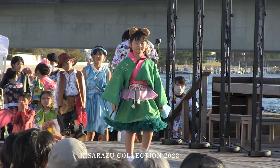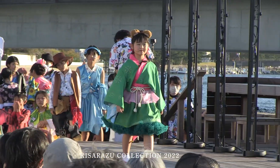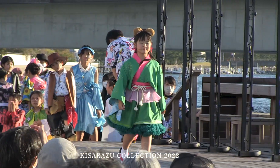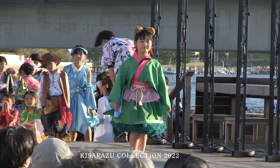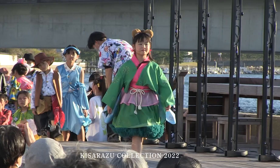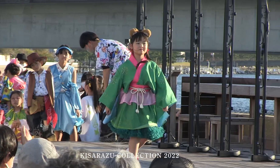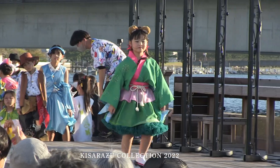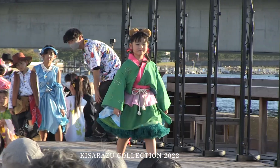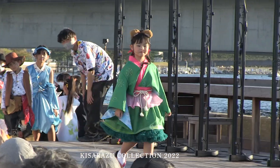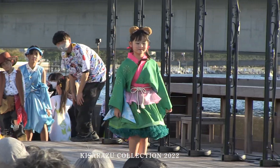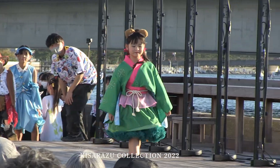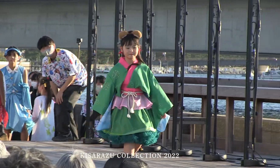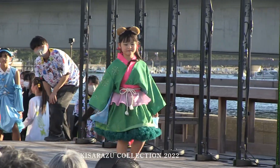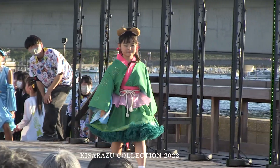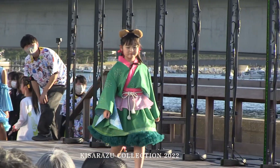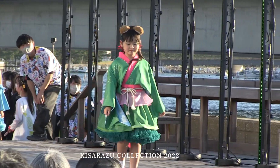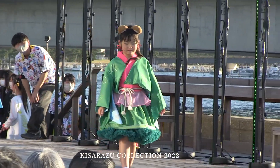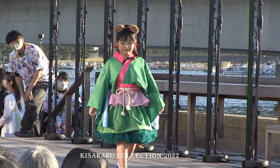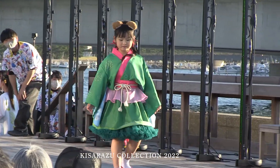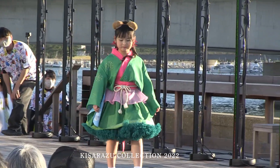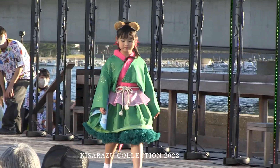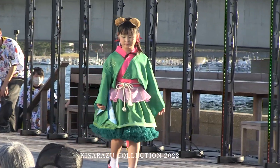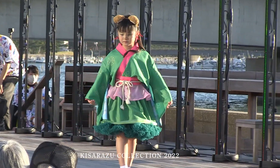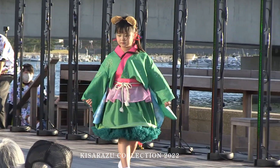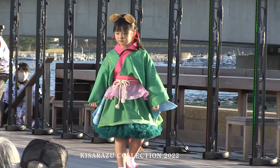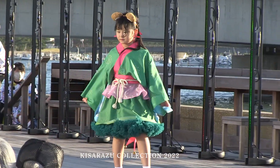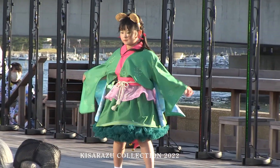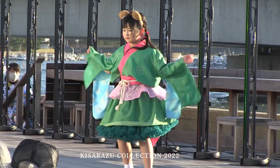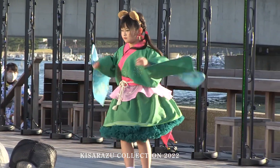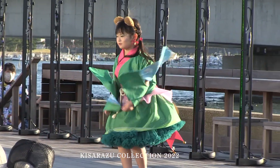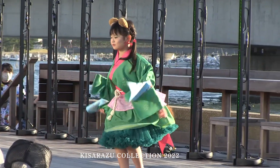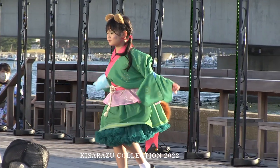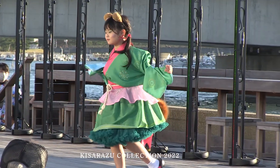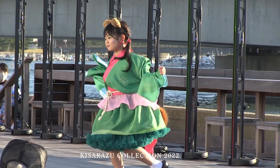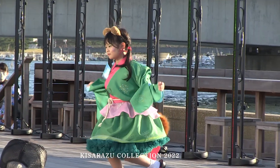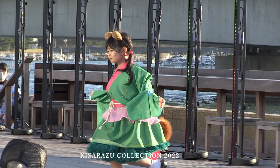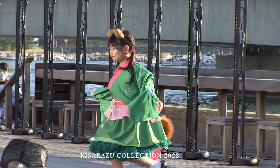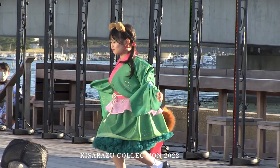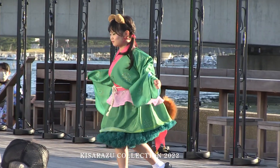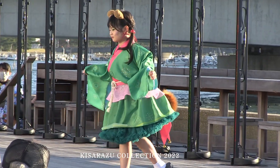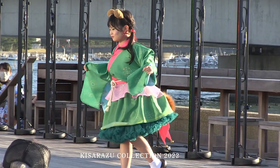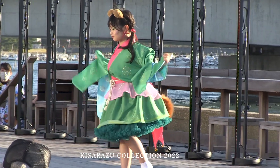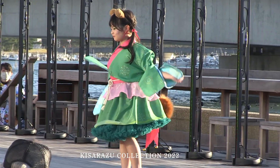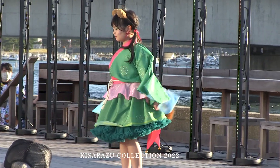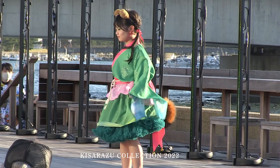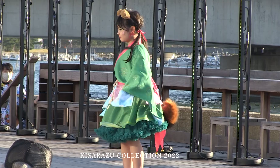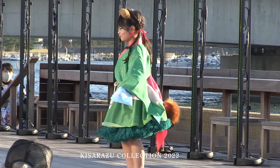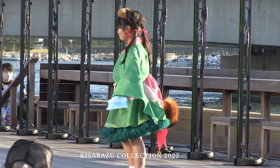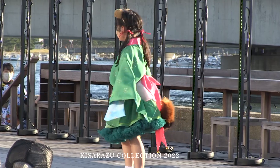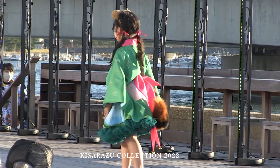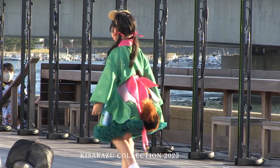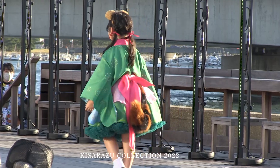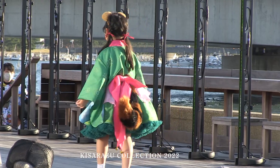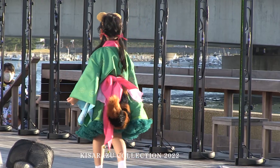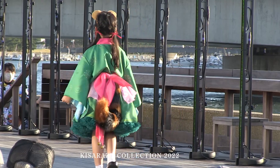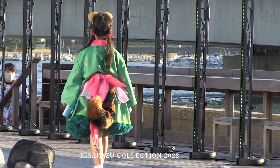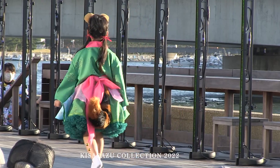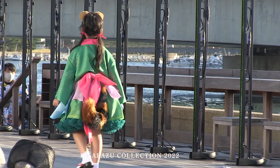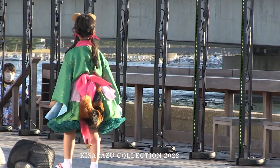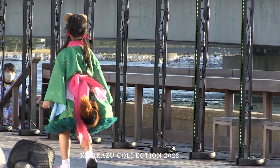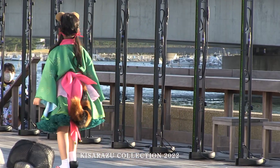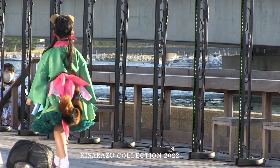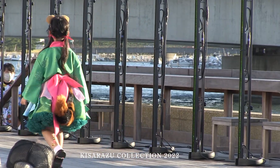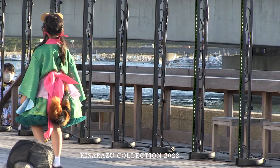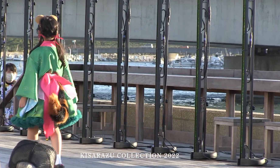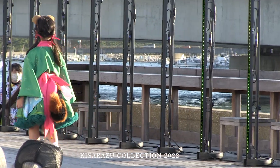アンジュちゃんのお耳とっても可愛いですね。また足に鈴がついているところもとっ